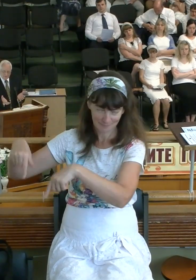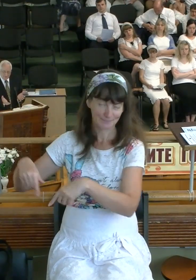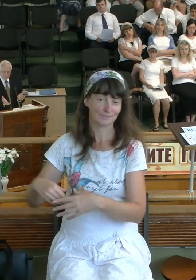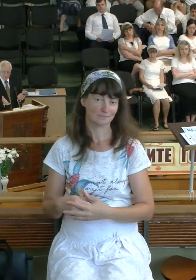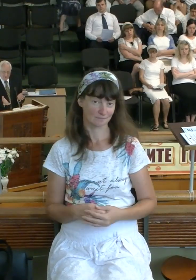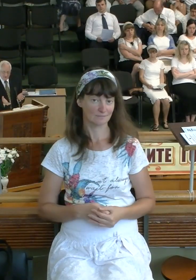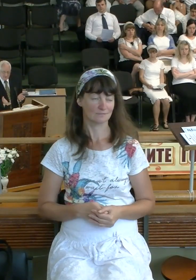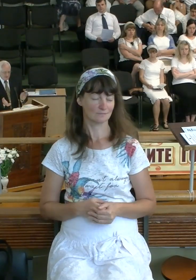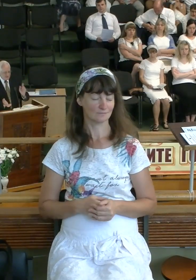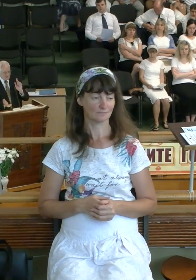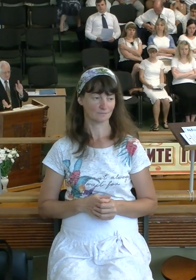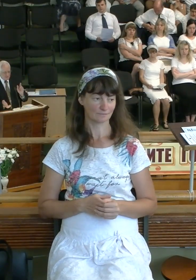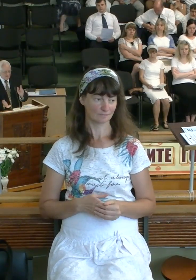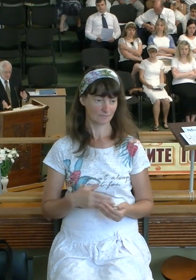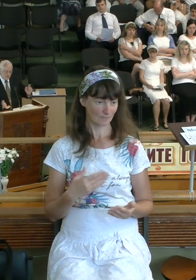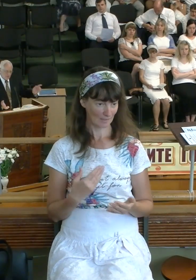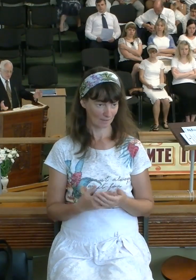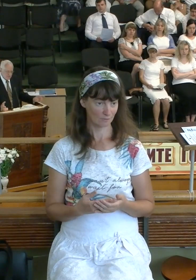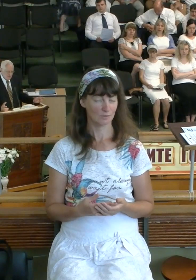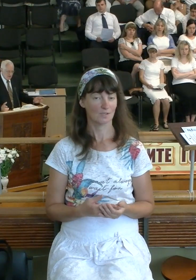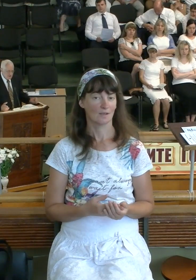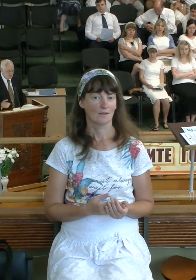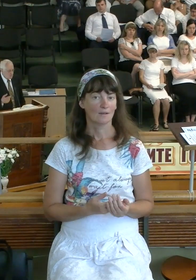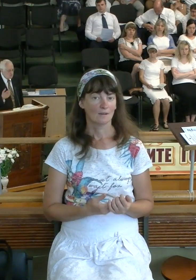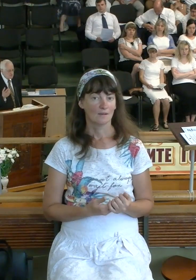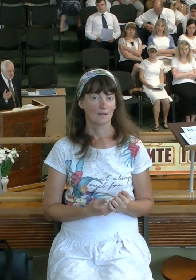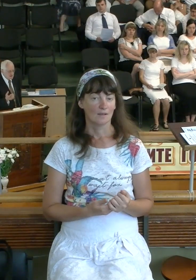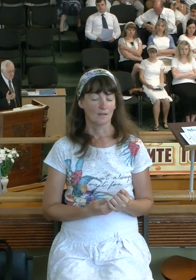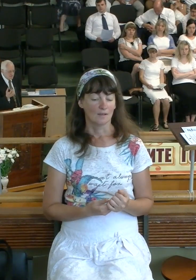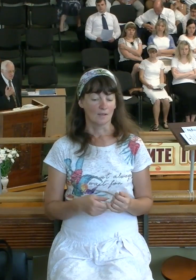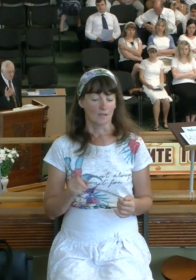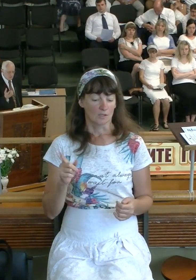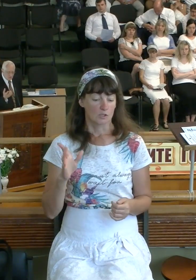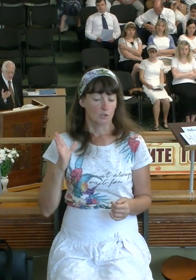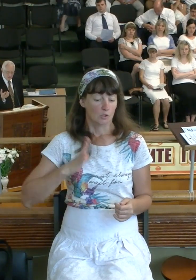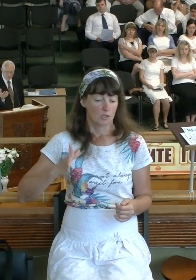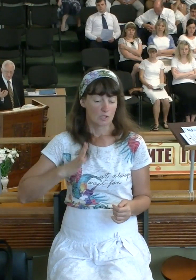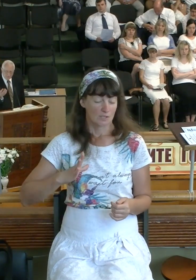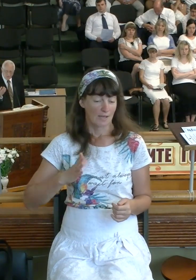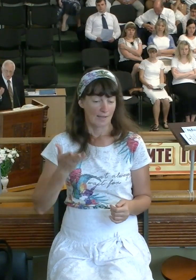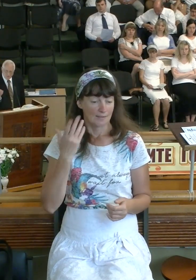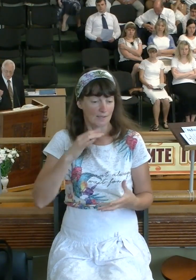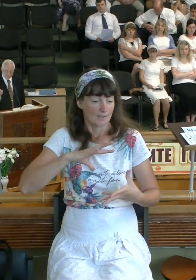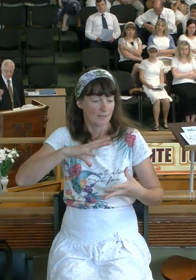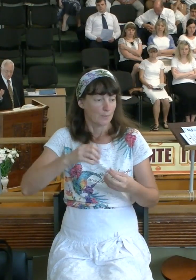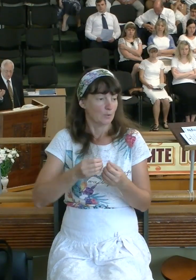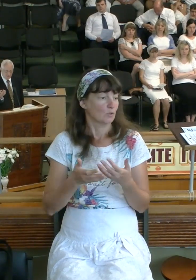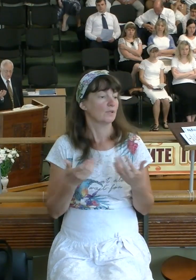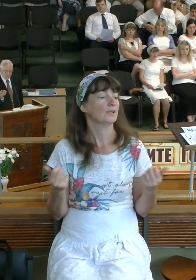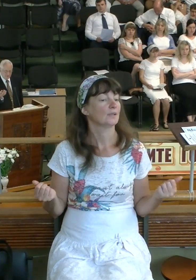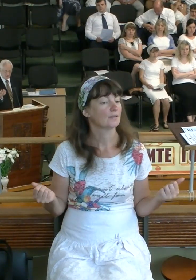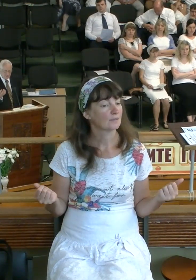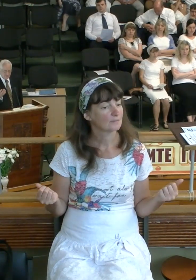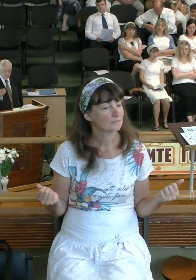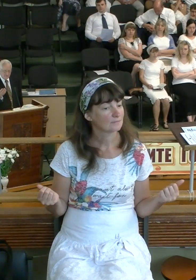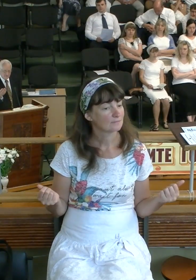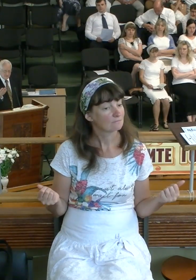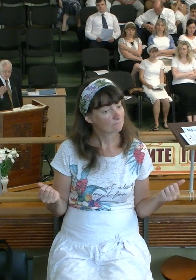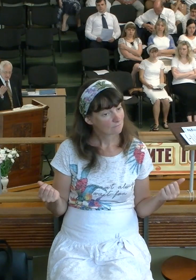Оставь ее на этот год. Если не принесет, срубишь. Что ожидает бесплодную смоковницу?